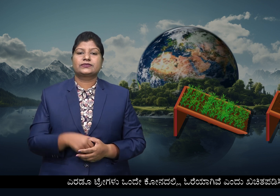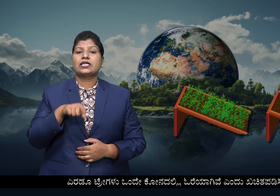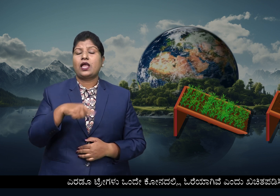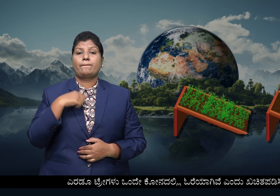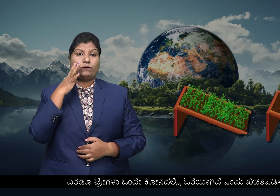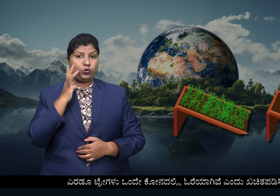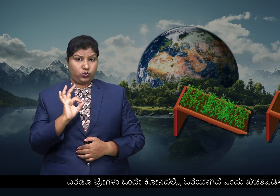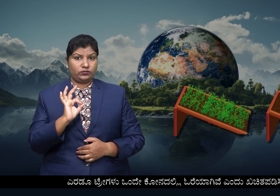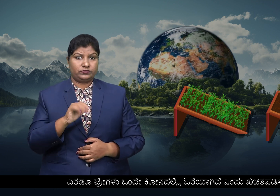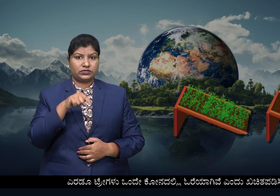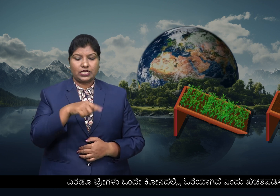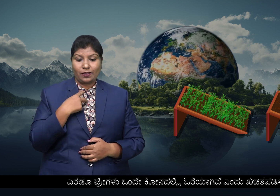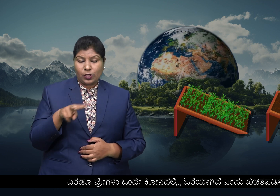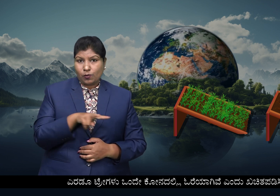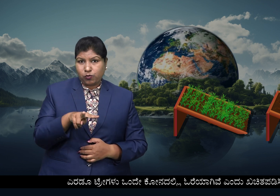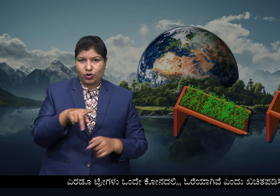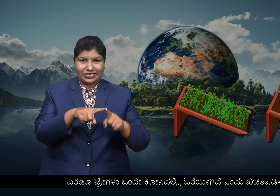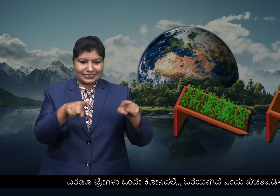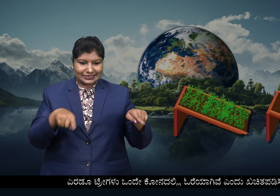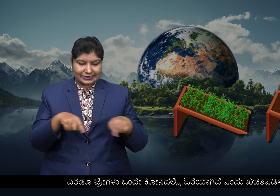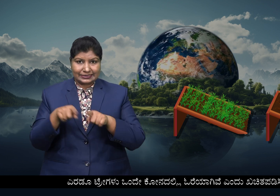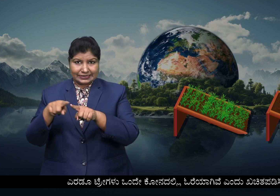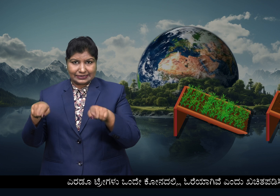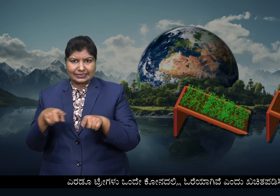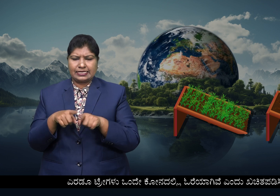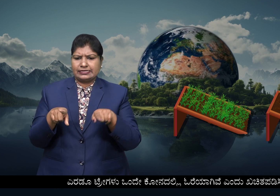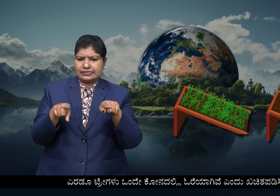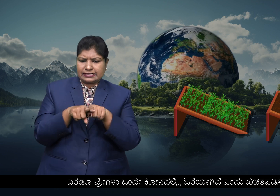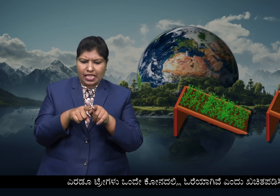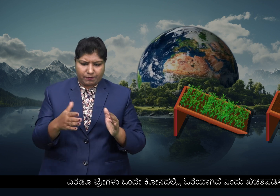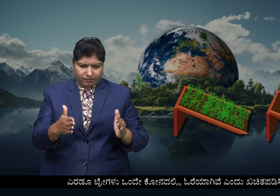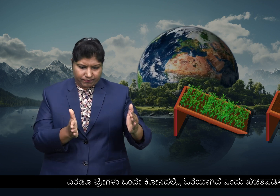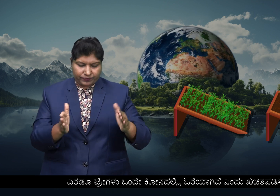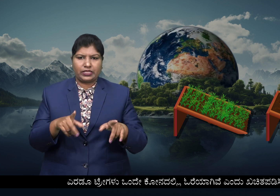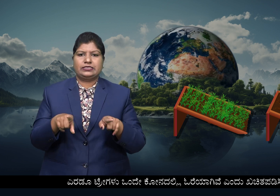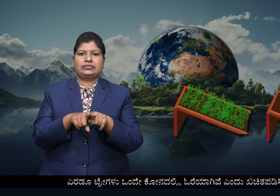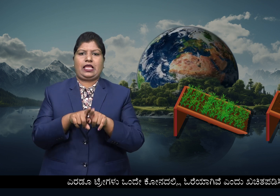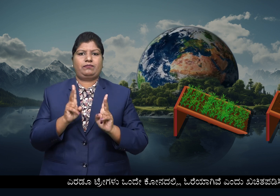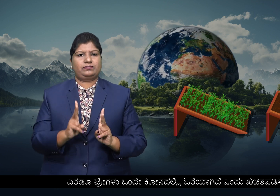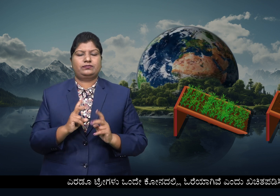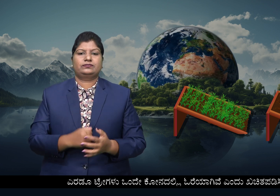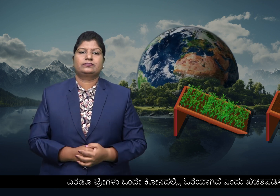2 ಟ್ರೇಗಳು ಒಂದೇ ಕೋನದಲ್ಲಿ ಓರೆಯಾಗಿವೆ ಎಂದು ಖಚಿತಪಡಿಸಿಕೊಳ್ಳಿ.